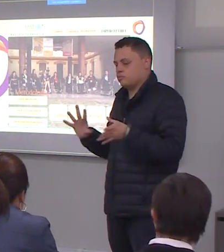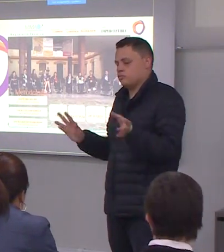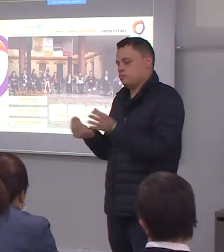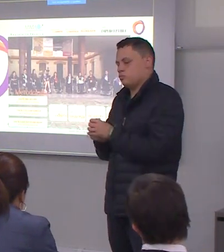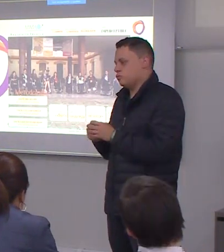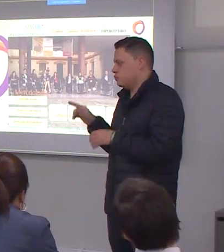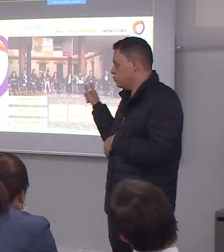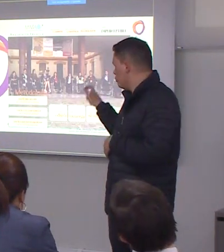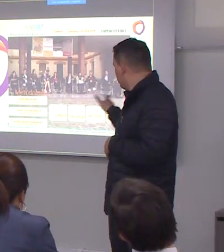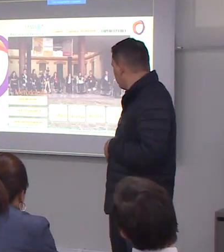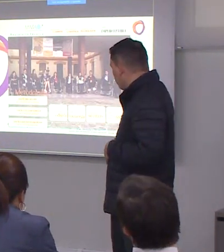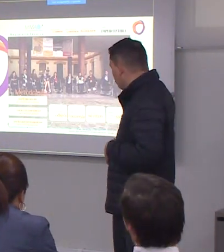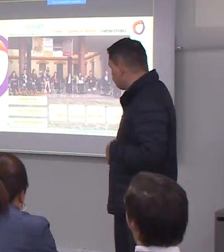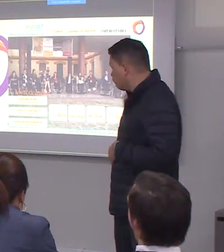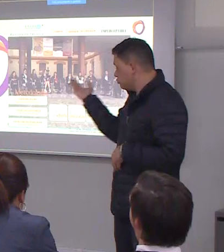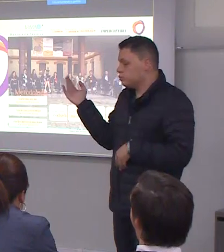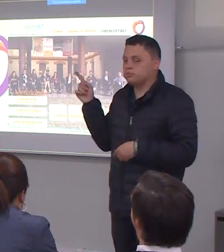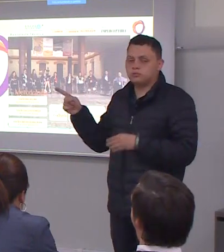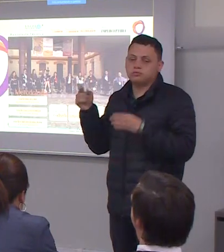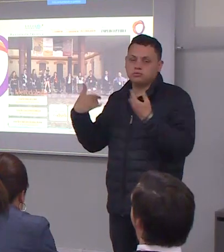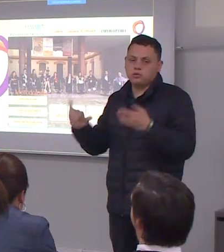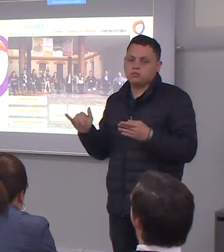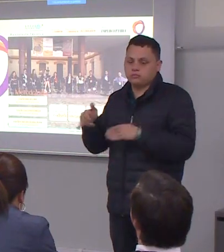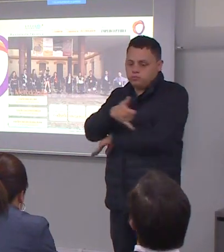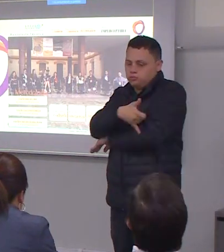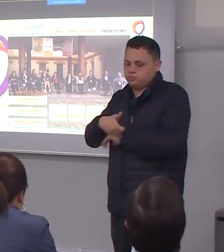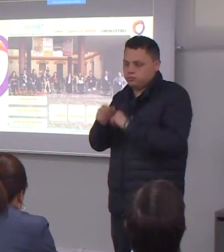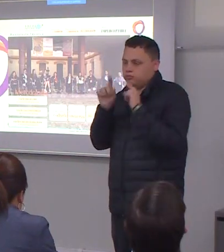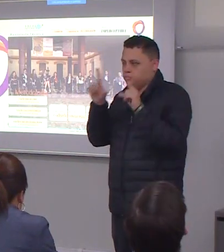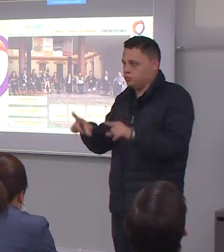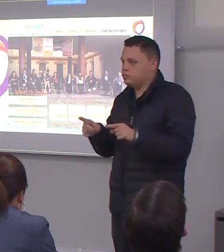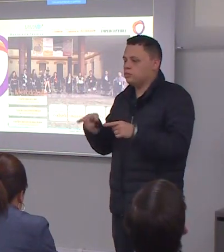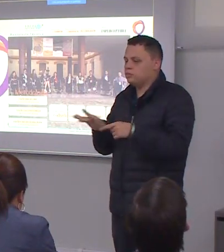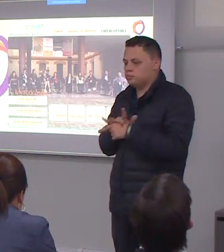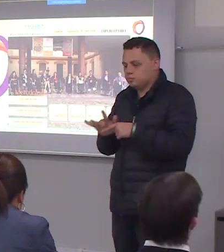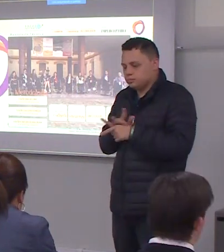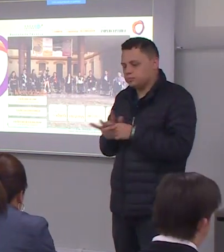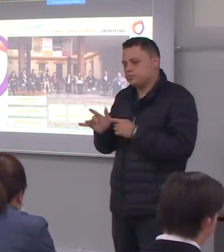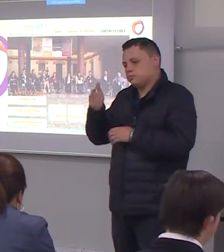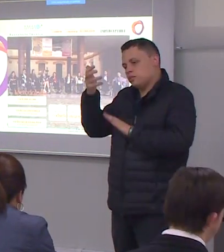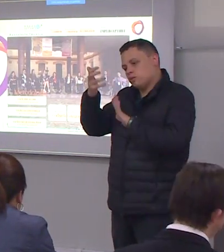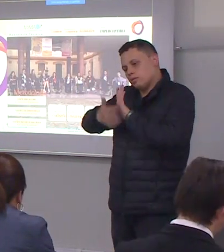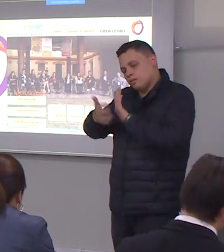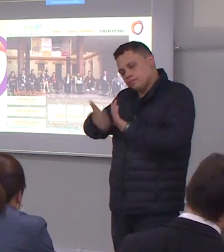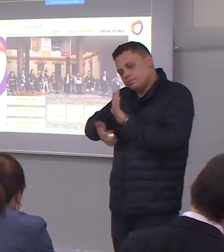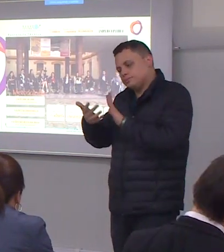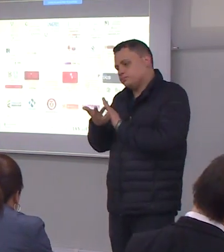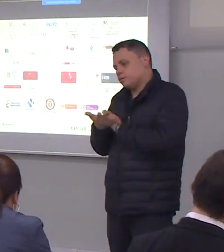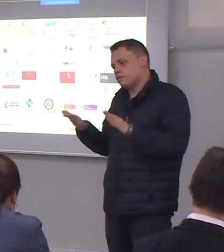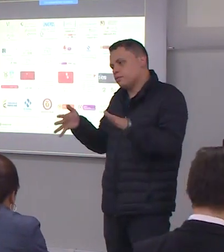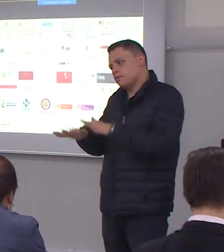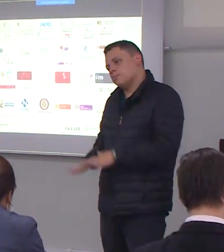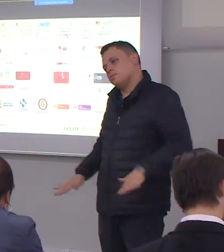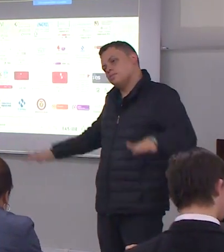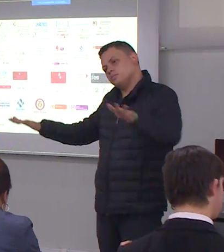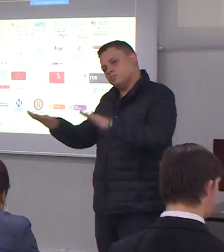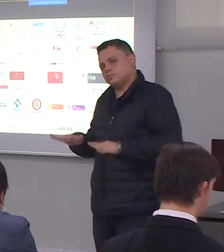todos son arquitectos que estamos haciendo una intervención diagnósticos en diferentes zonas